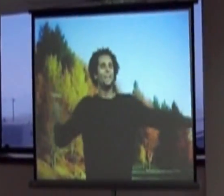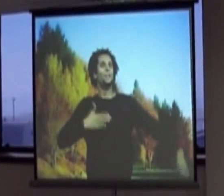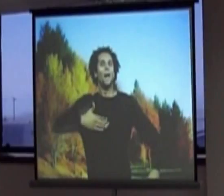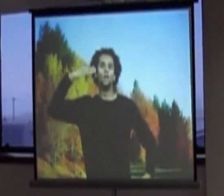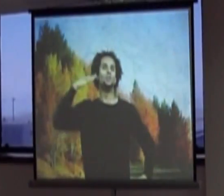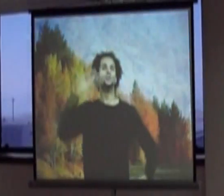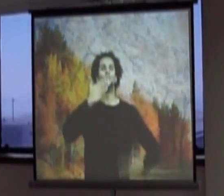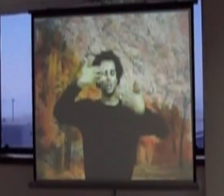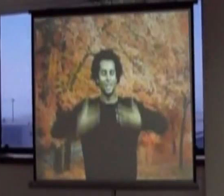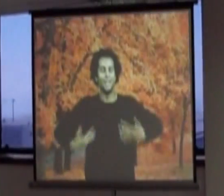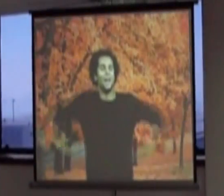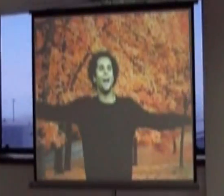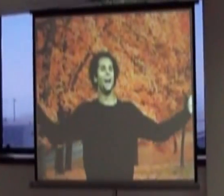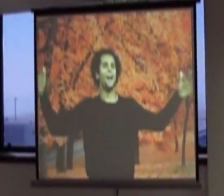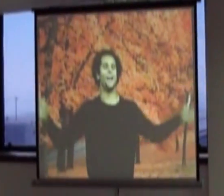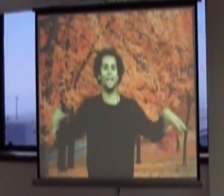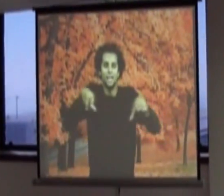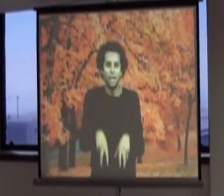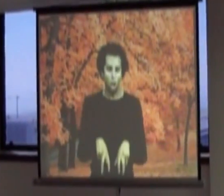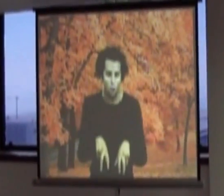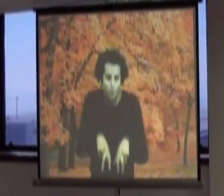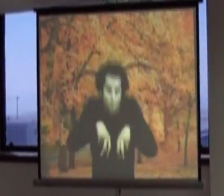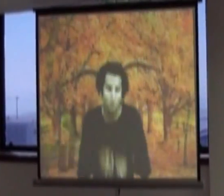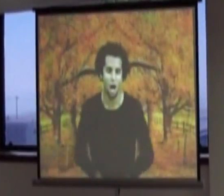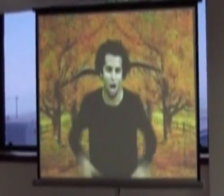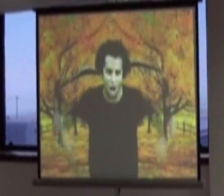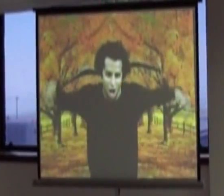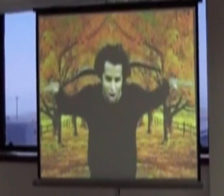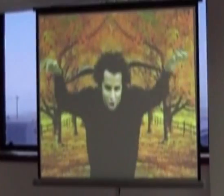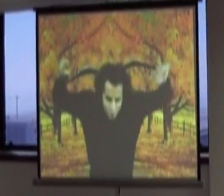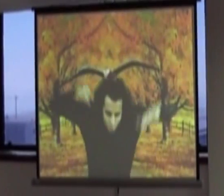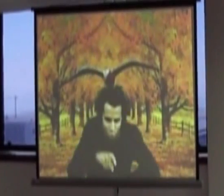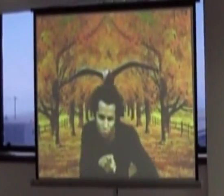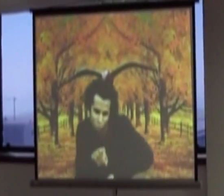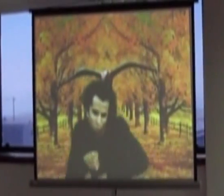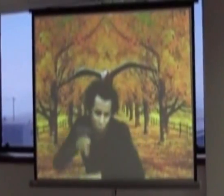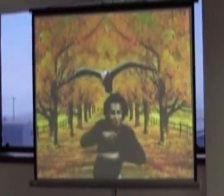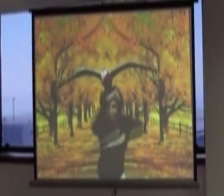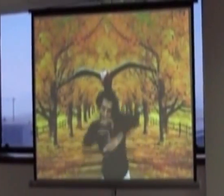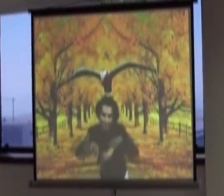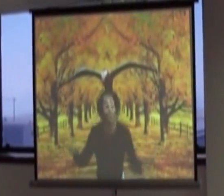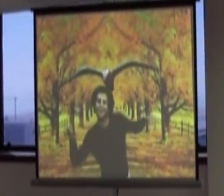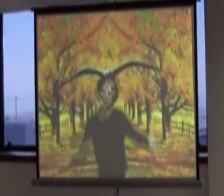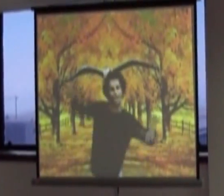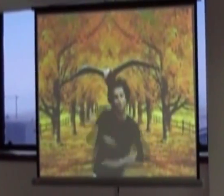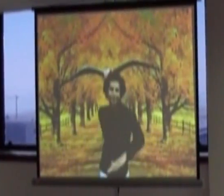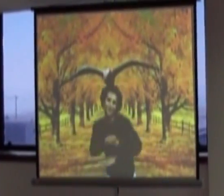grande paz, começa a gritar e a demonstrar a sua identidade, que essa